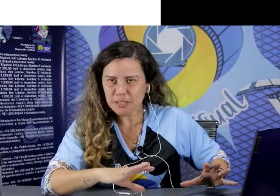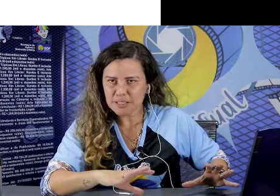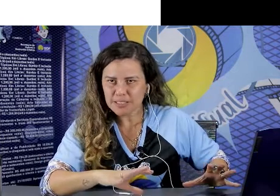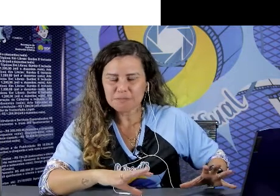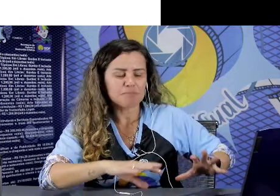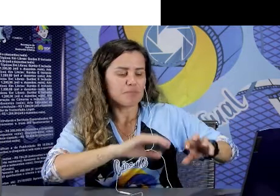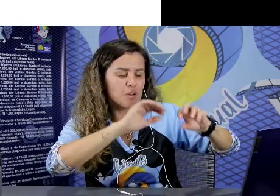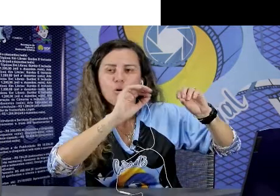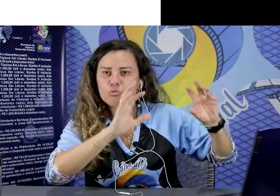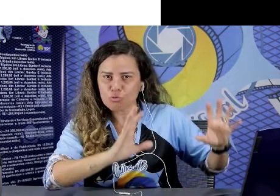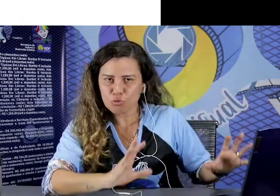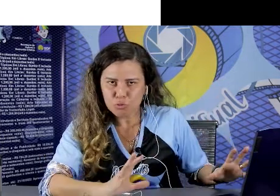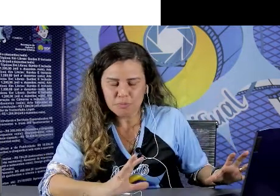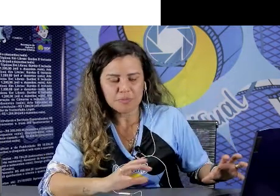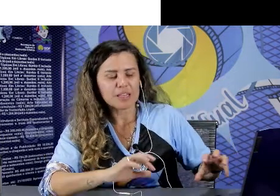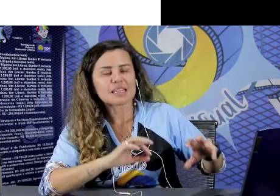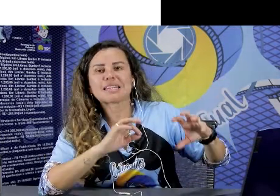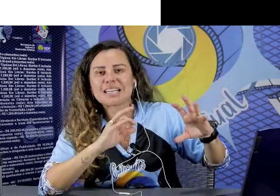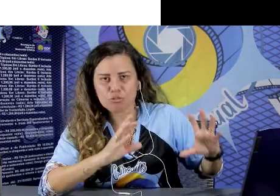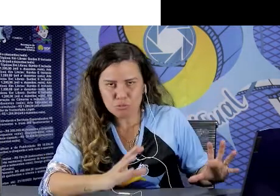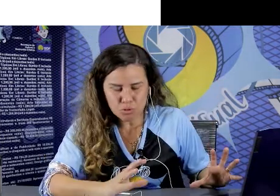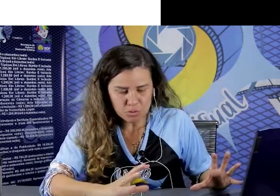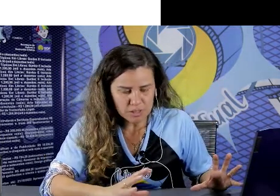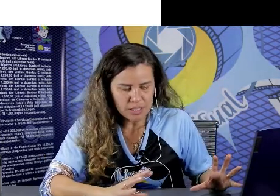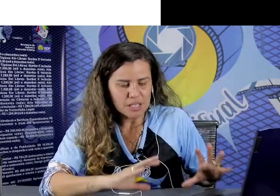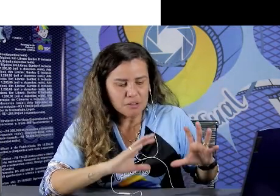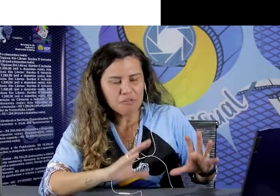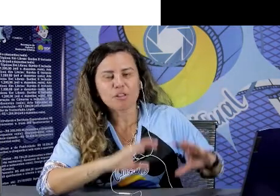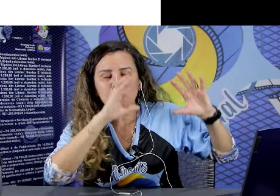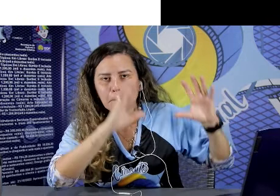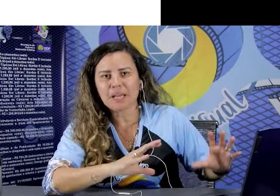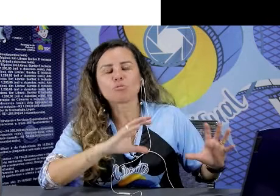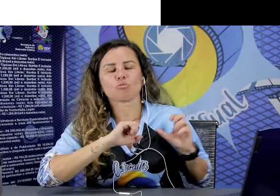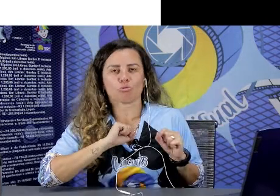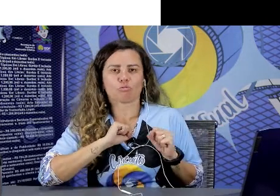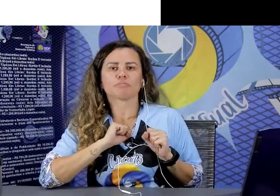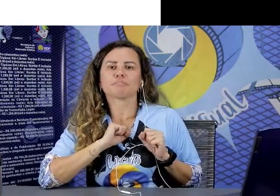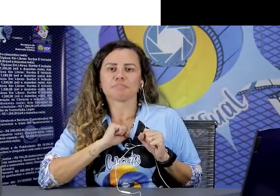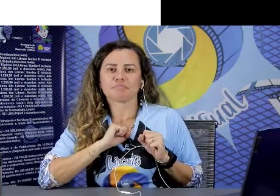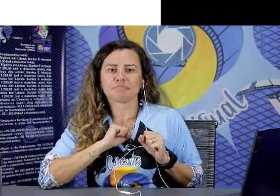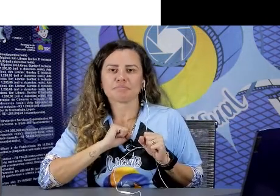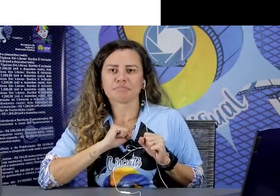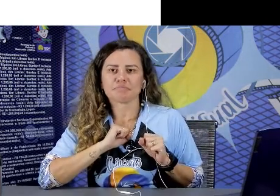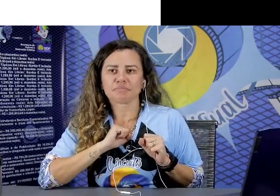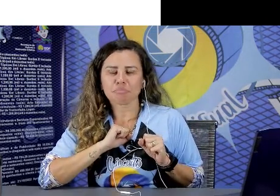Libras, com surdo, de surdo e feito pelo surdo. Por